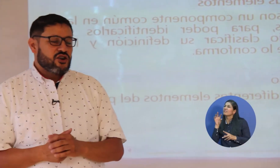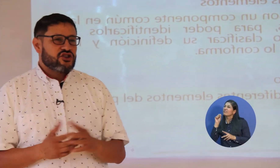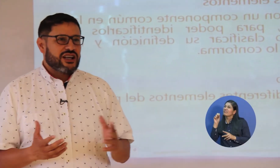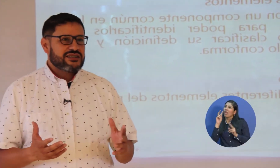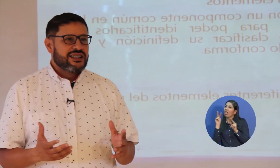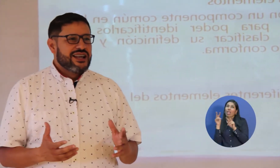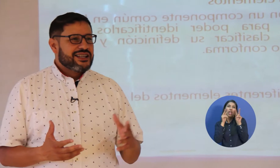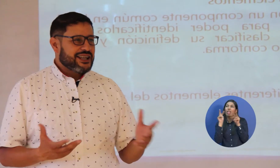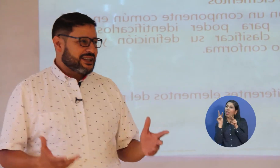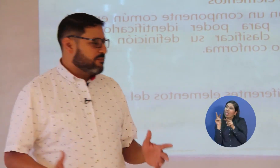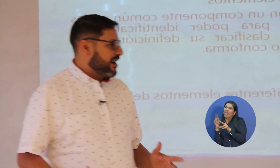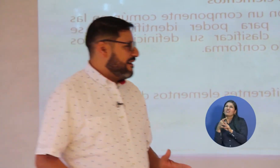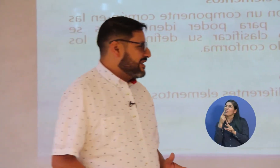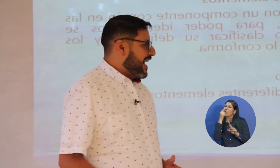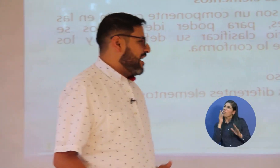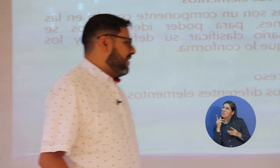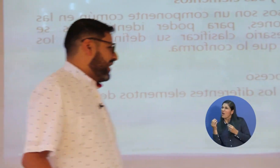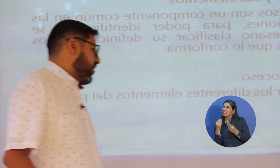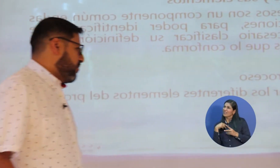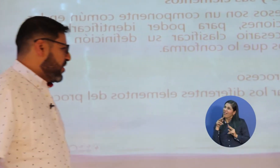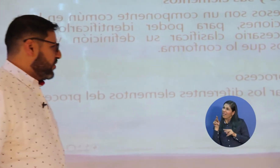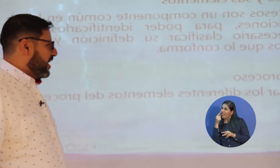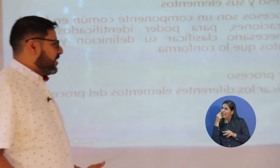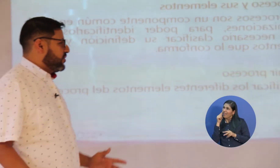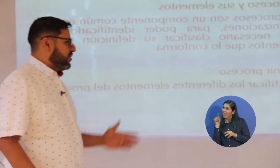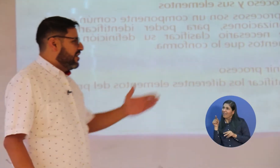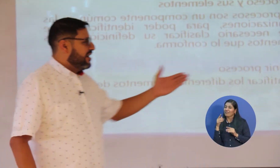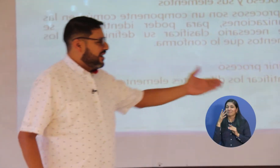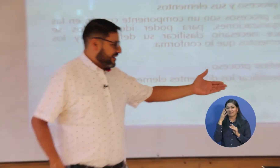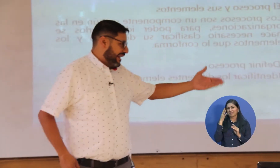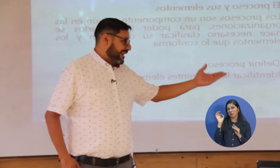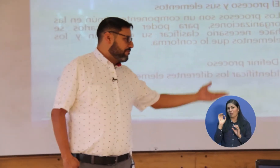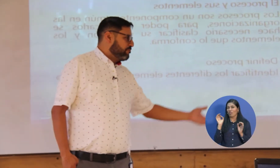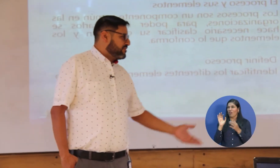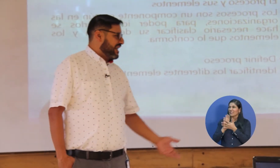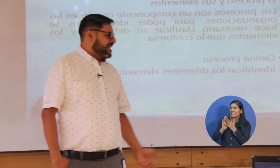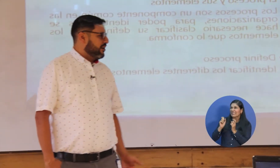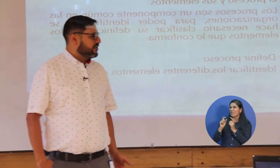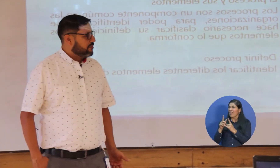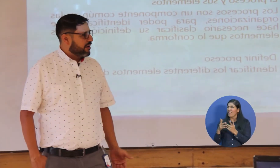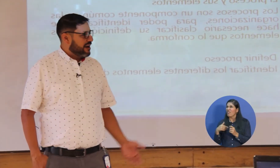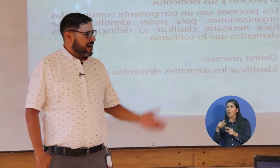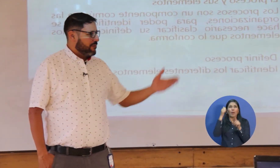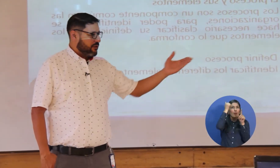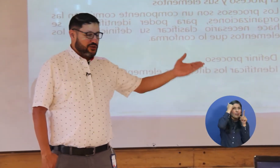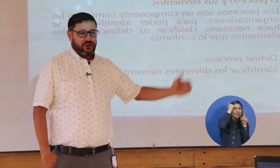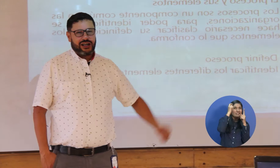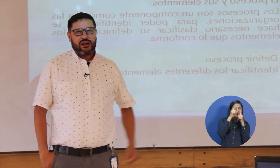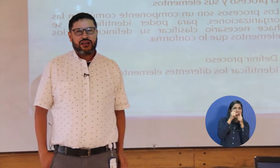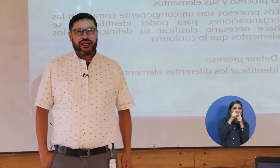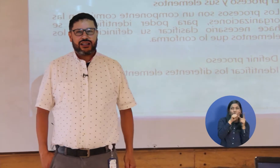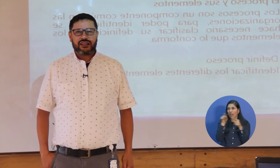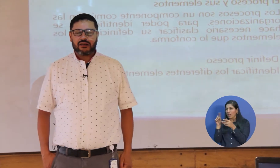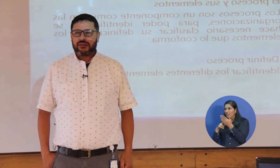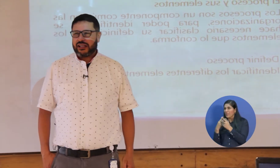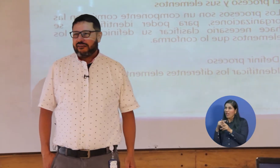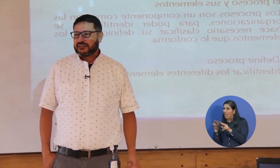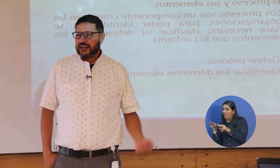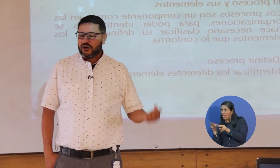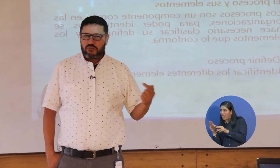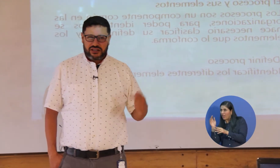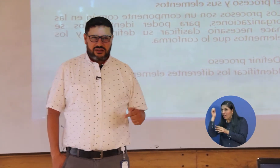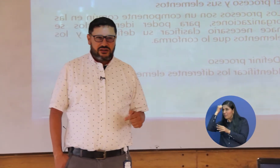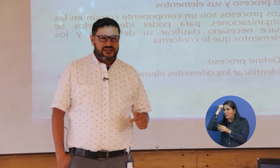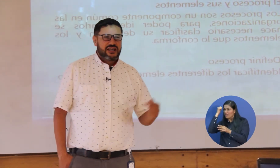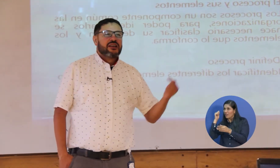ciertas cosas, ciertas palabras. Ay, a ver, cómo hizo tal cosa, tal seña o tal palabra la profesora Claudia, que es la intérprete que